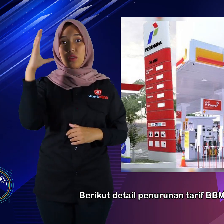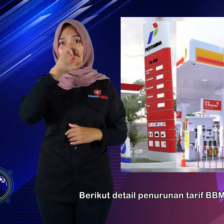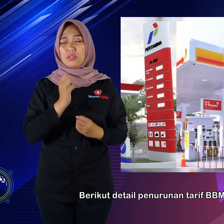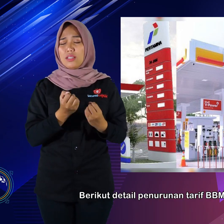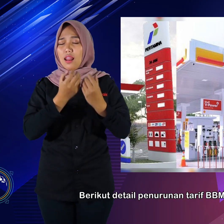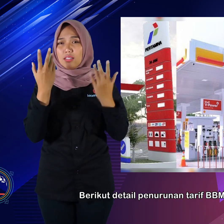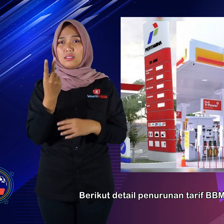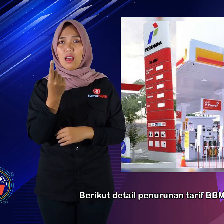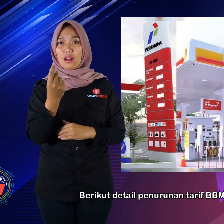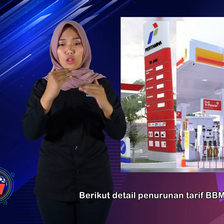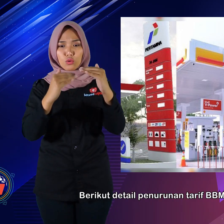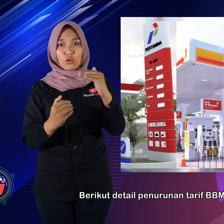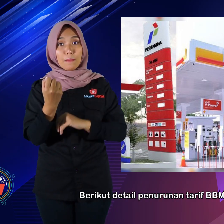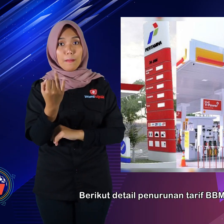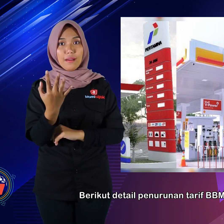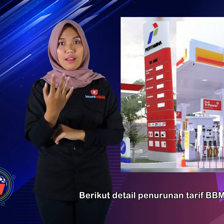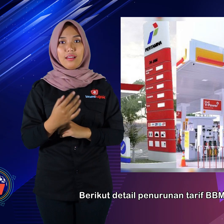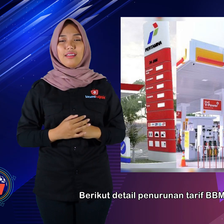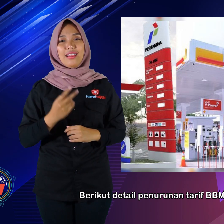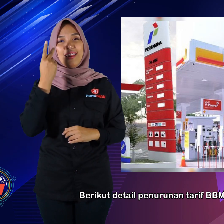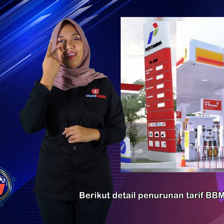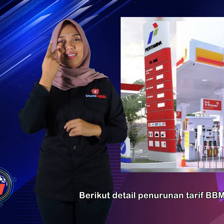Berikut detail penurunan tarif BBM.